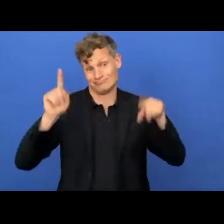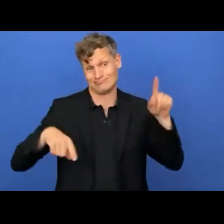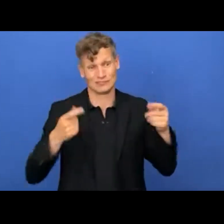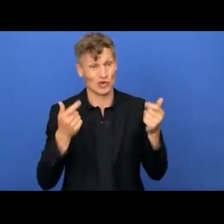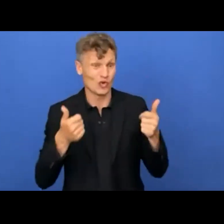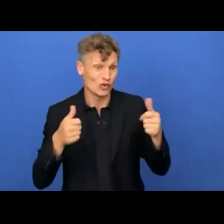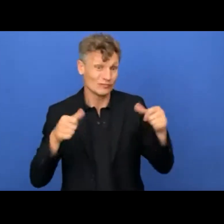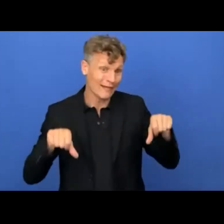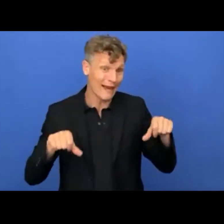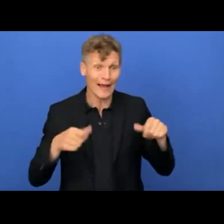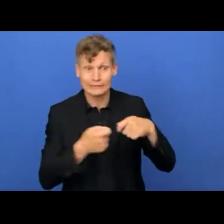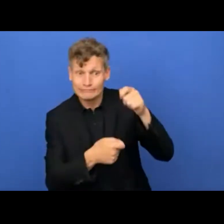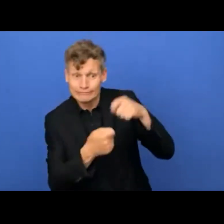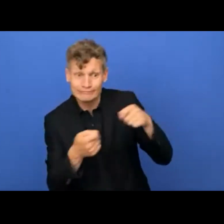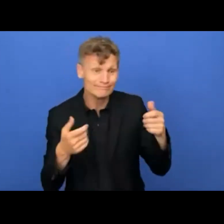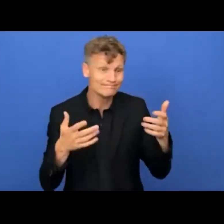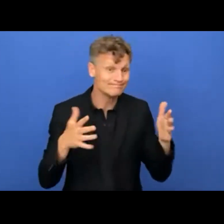est offerte.